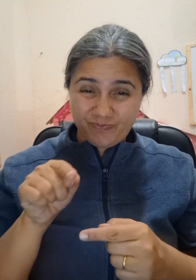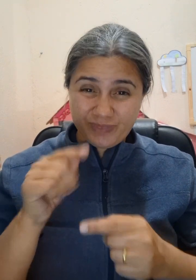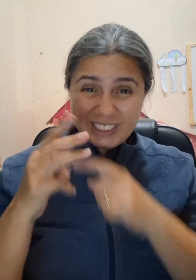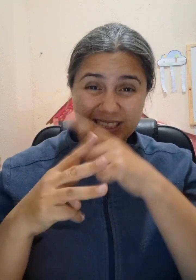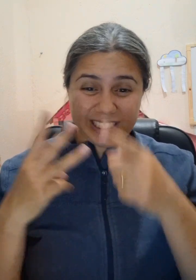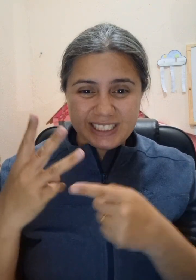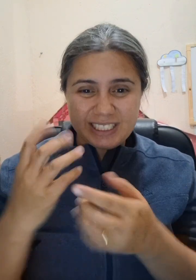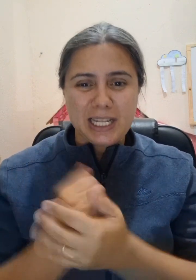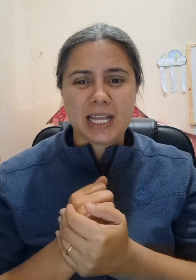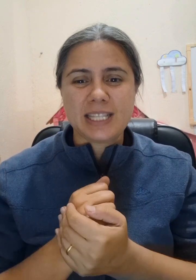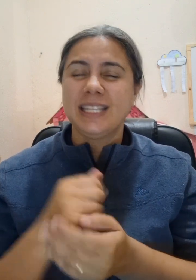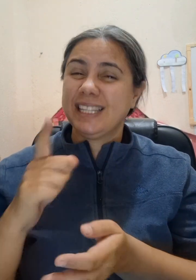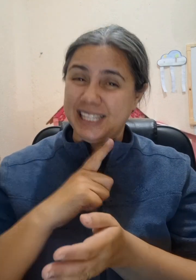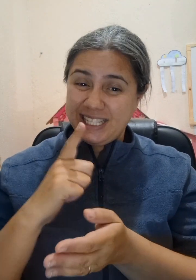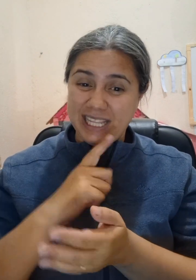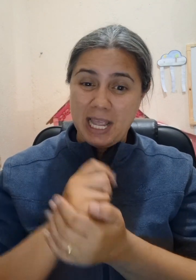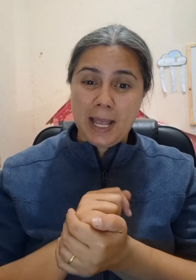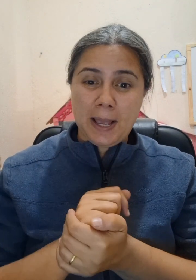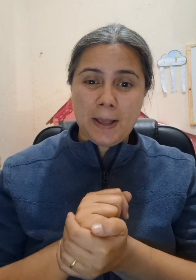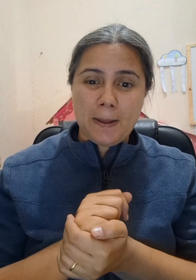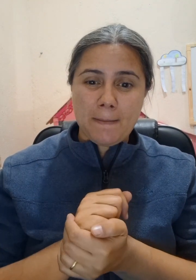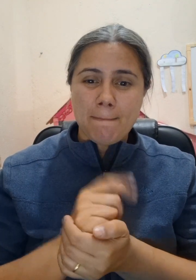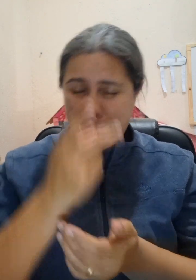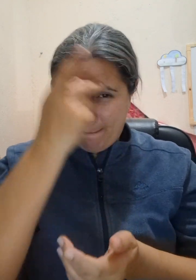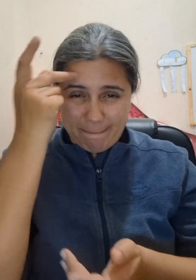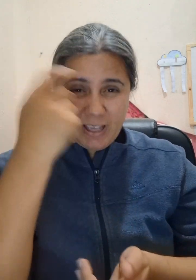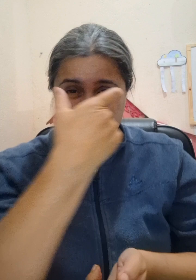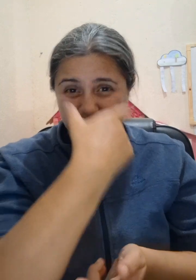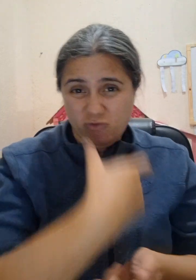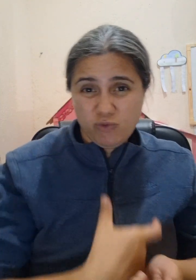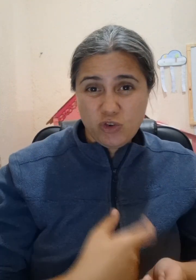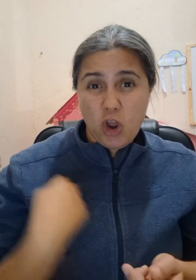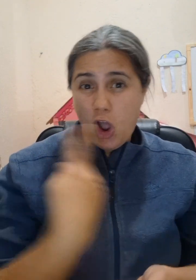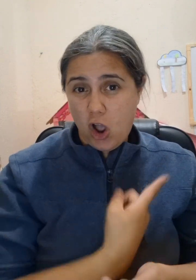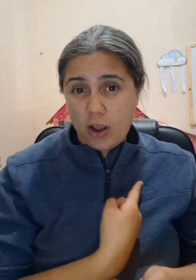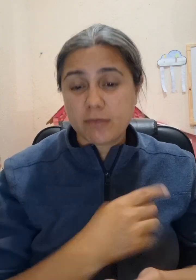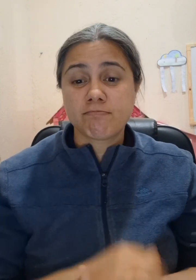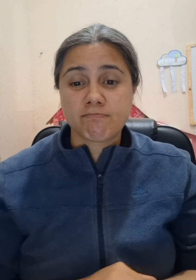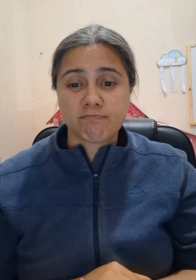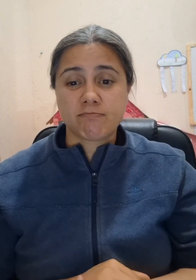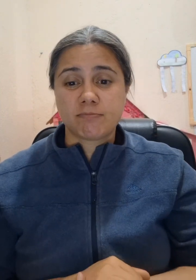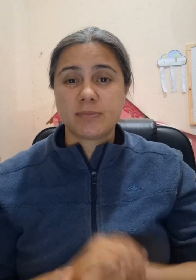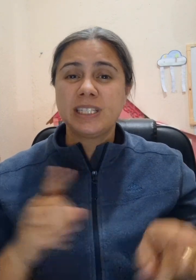pecador. E essas 3 também